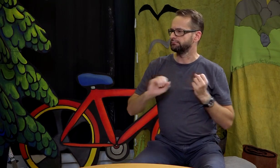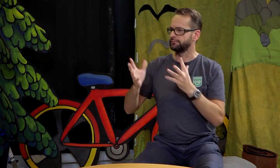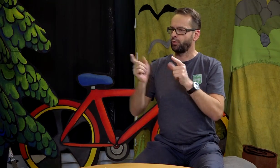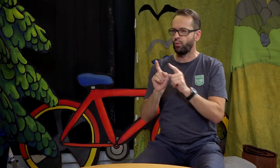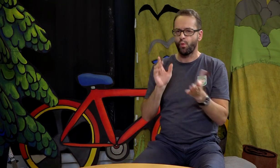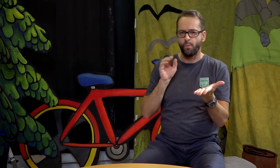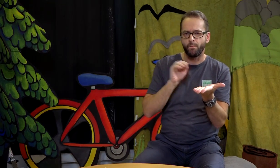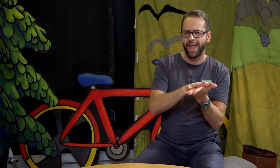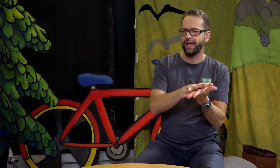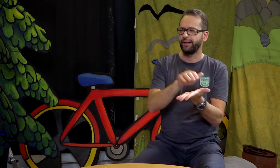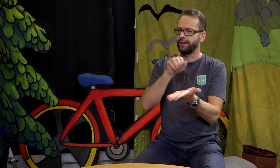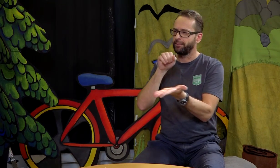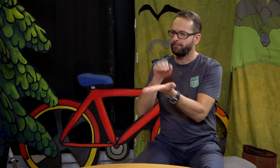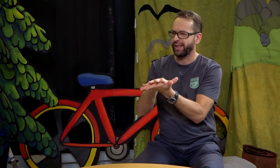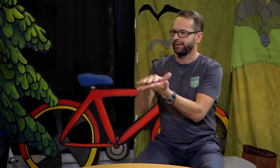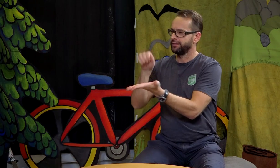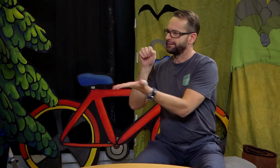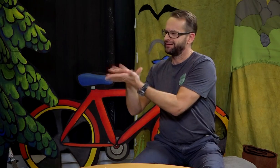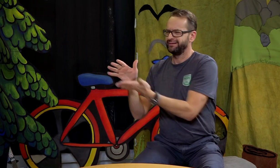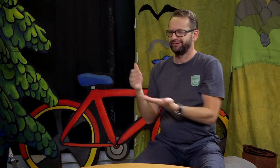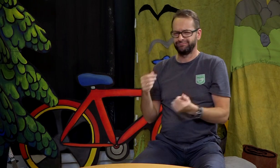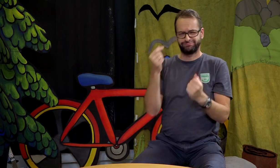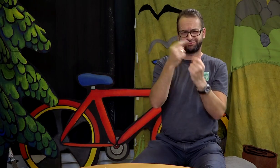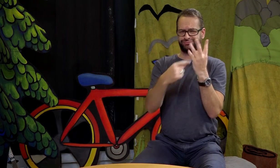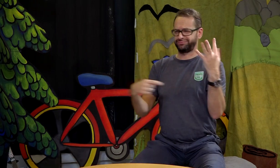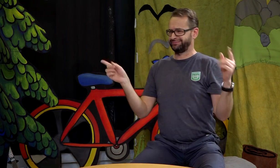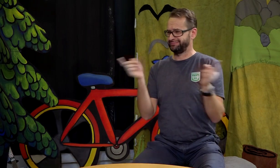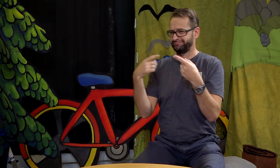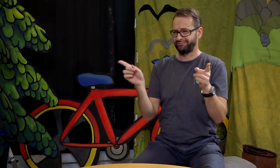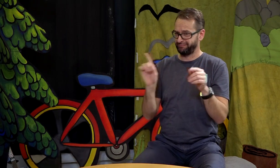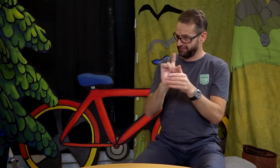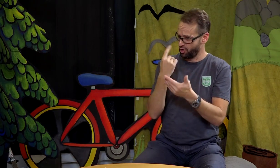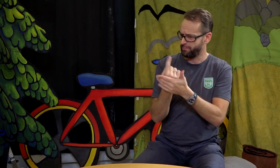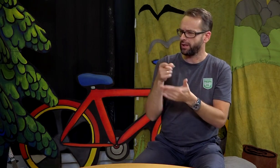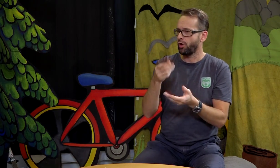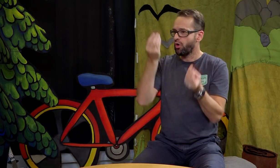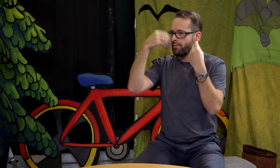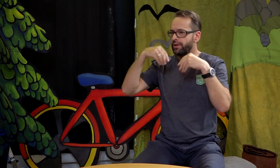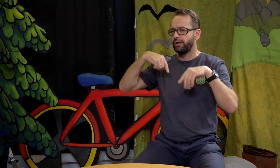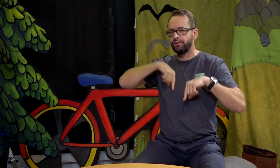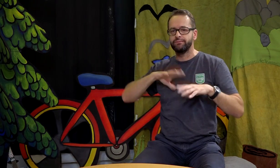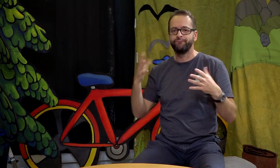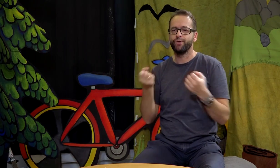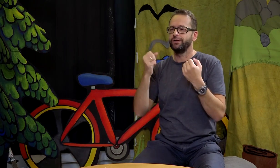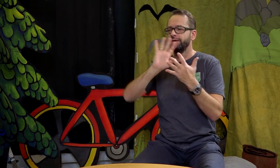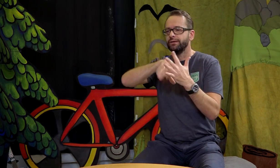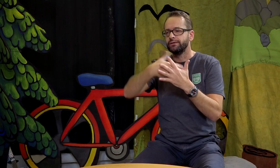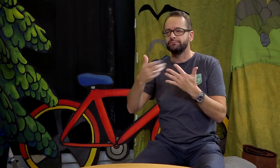lepsuja. Aivan niin kuin tämmöistä oikein rytmikästä. Se on niin kuin viittomakielistä musiikkia ja